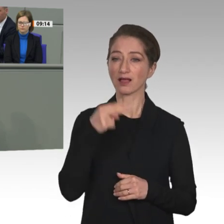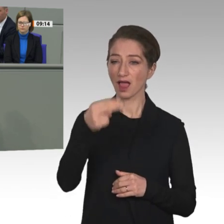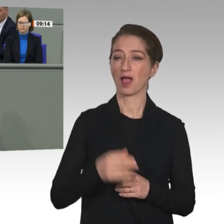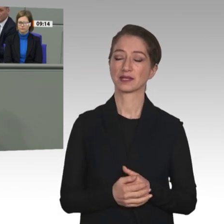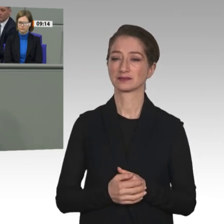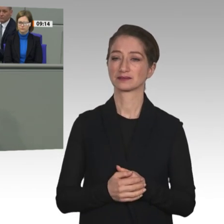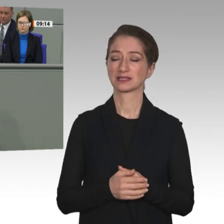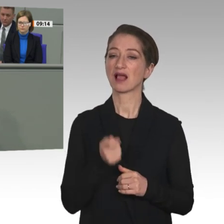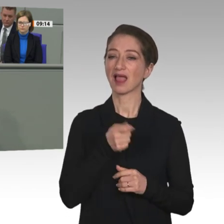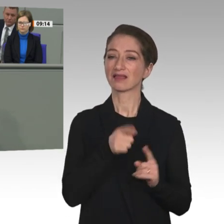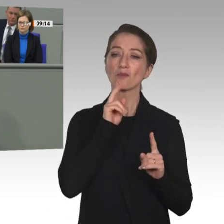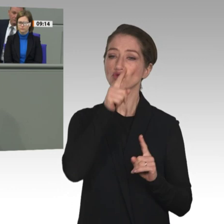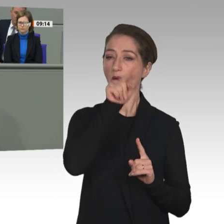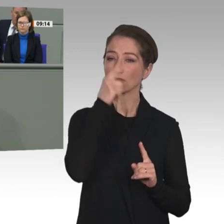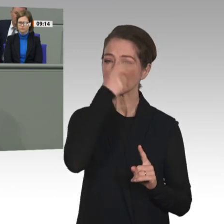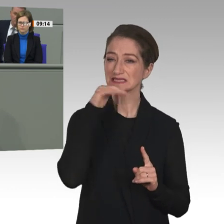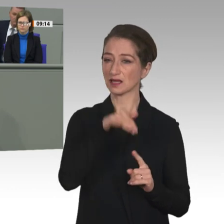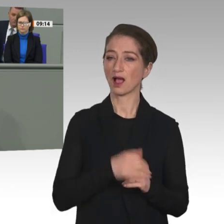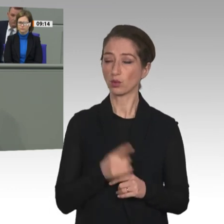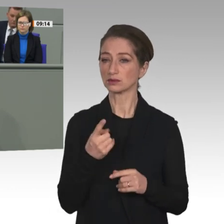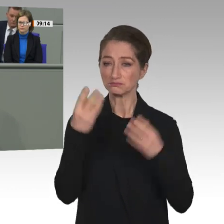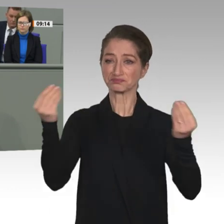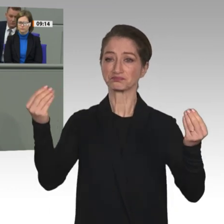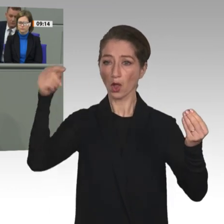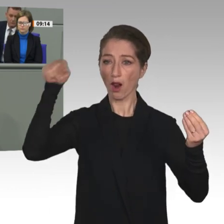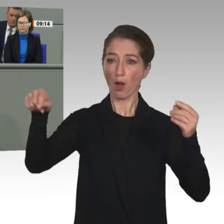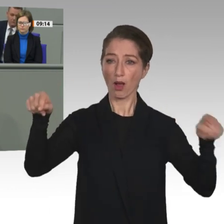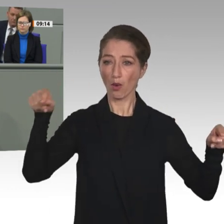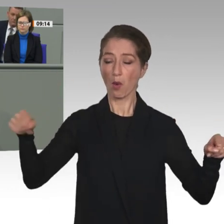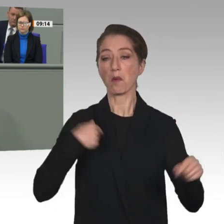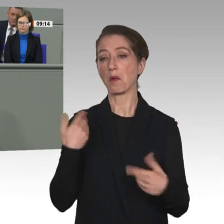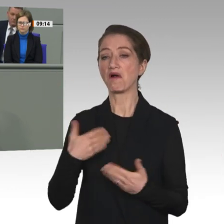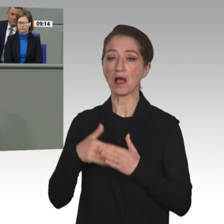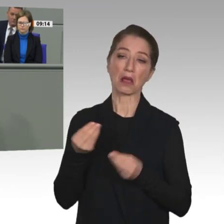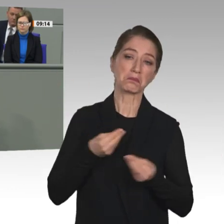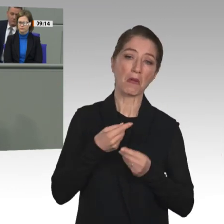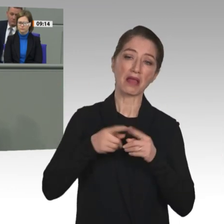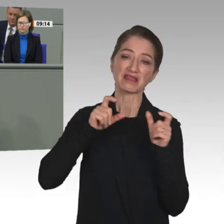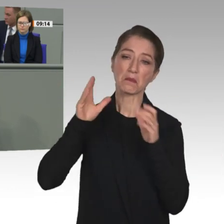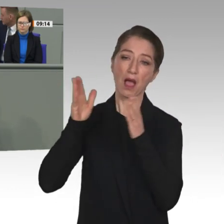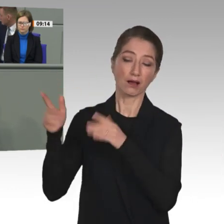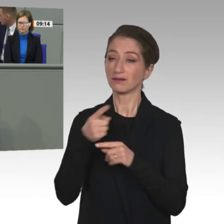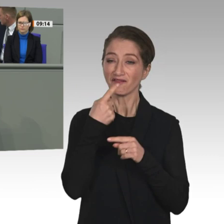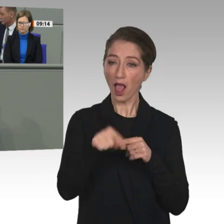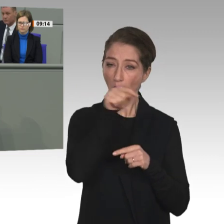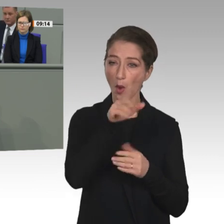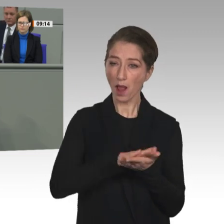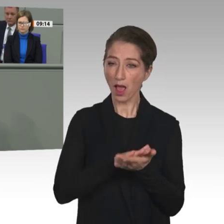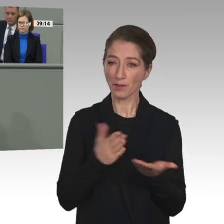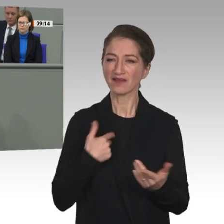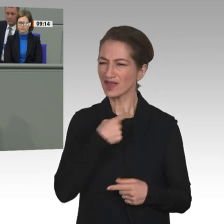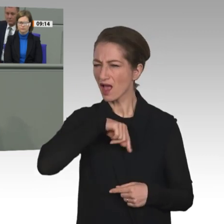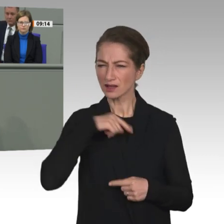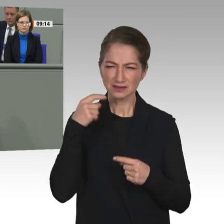im Übrigen auch noch fehlen, wenn diese Debatte längst vorbei ist und wir uns anderen Themen zugewandt haben. Wir trauern um sie. Unser tiefes Mitgefühl gilt